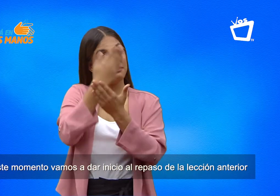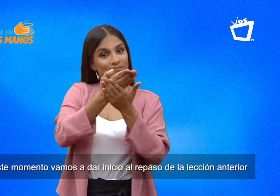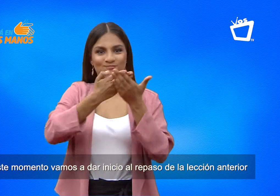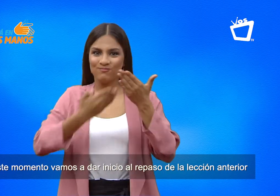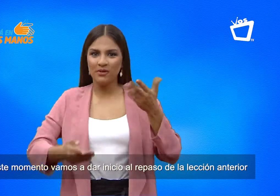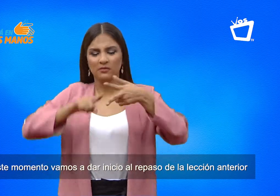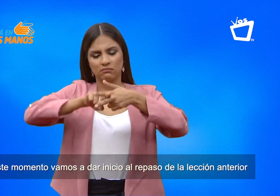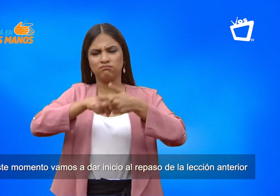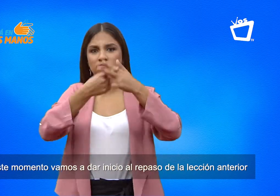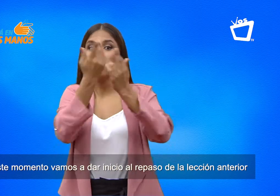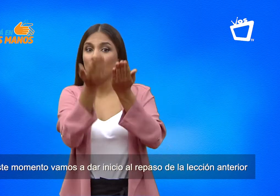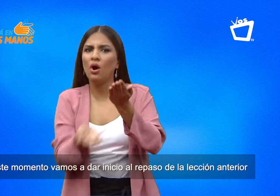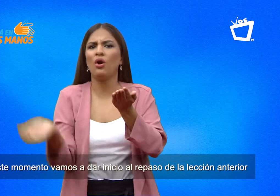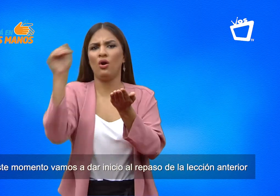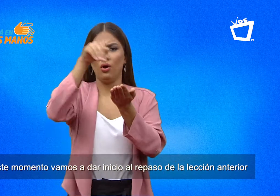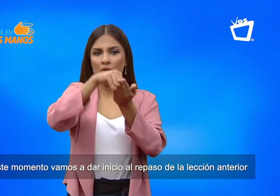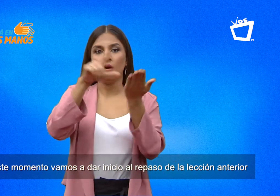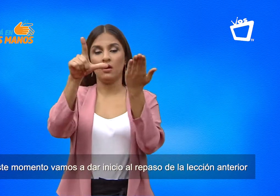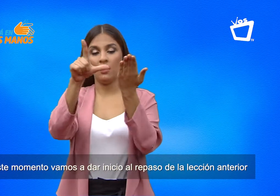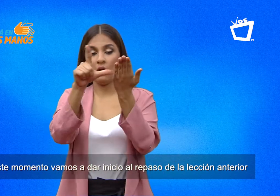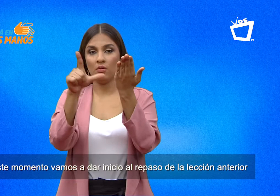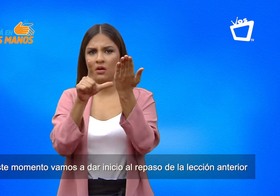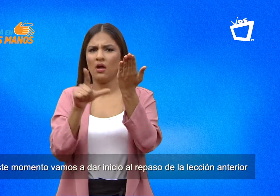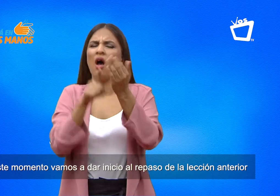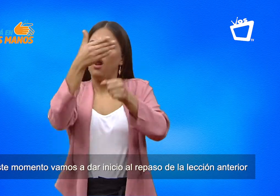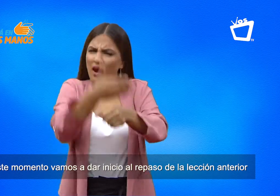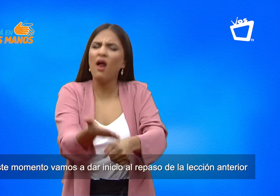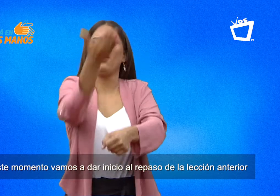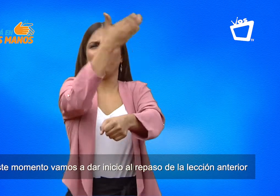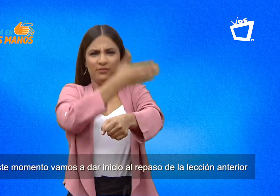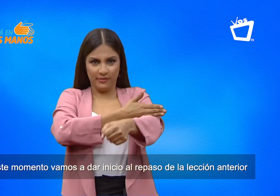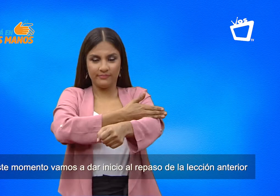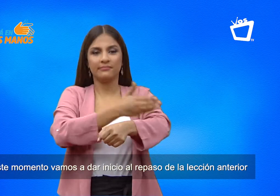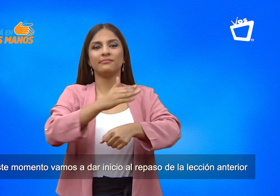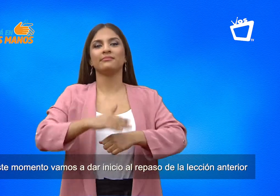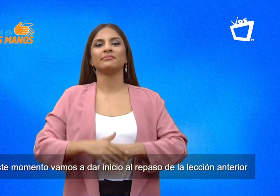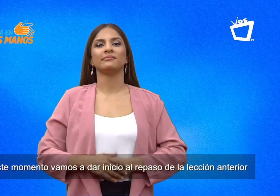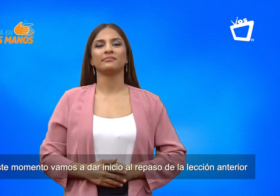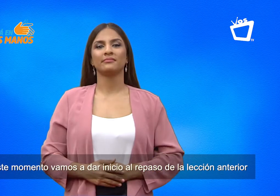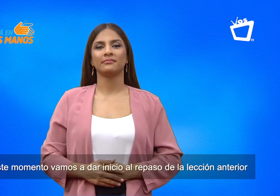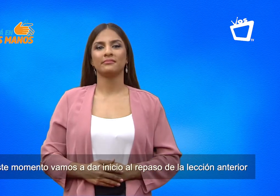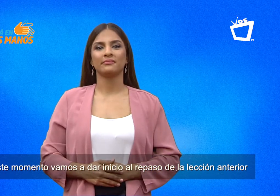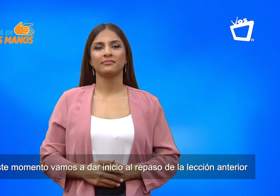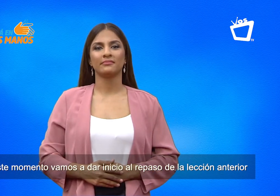En este momento vamos a dar inicio al repaso de la lección anterior.